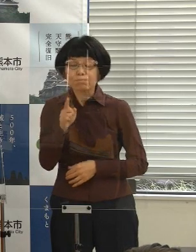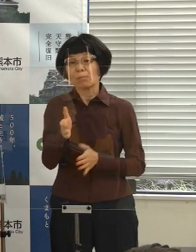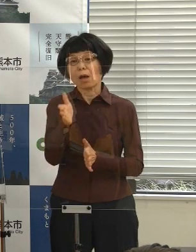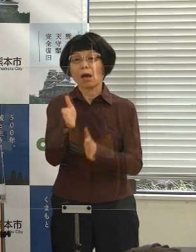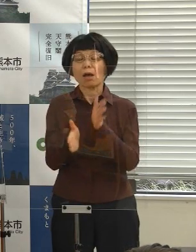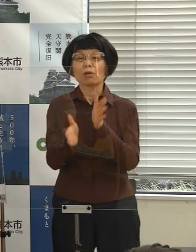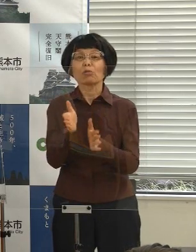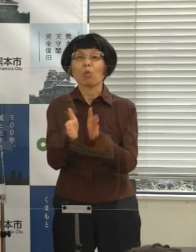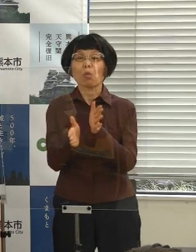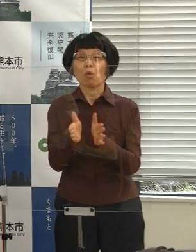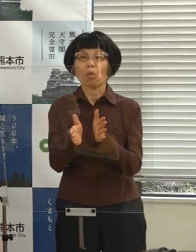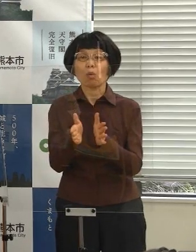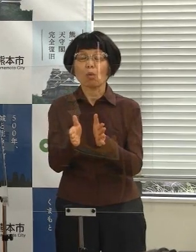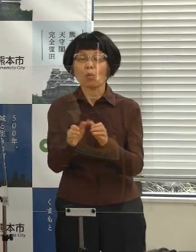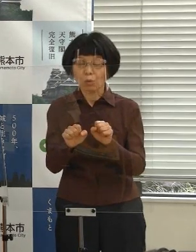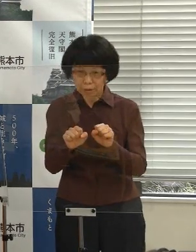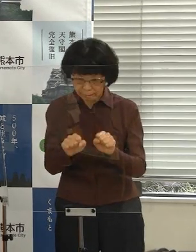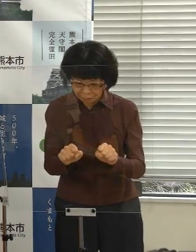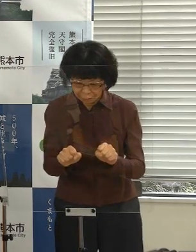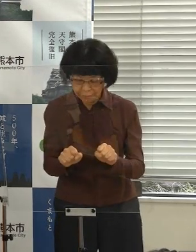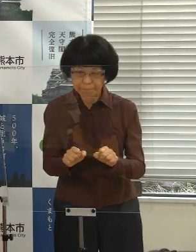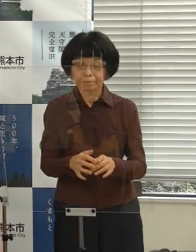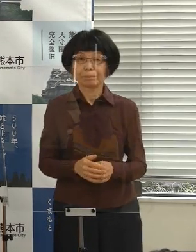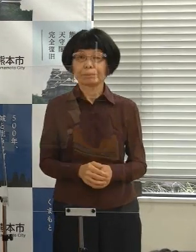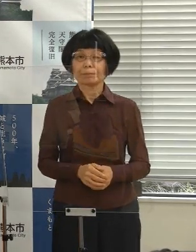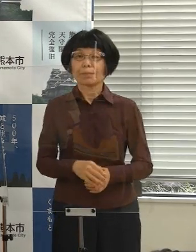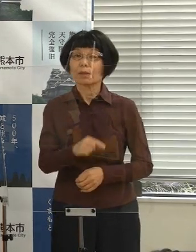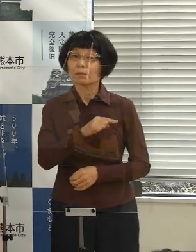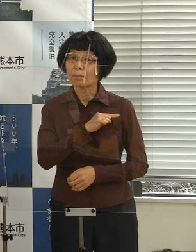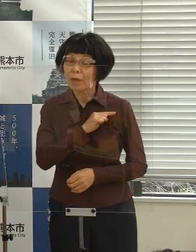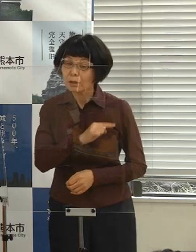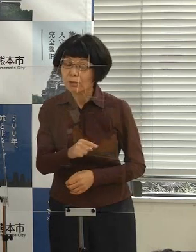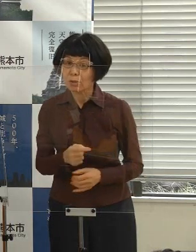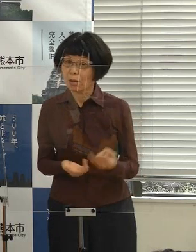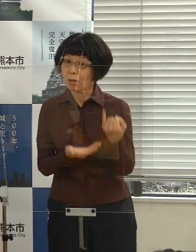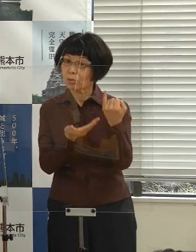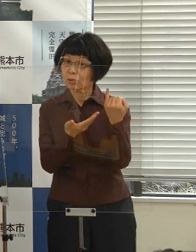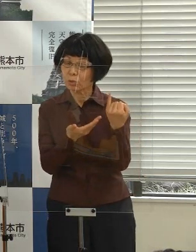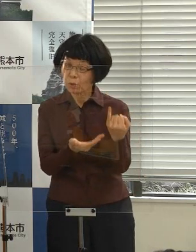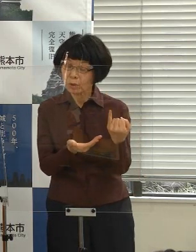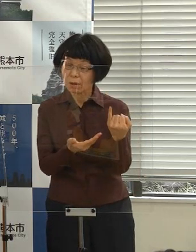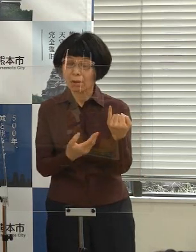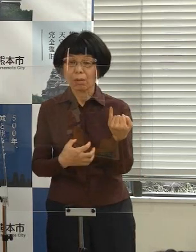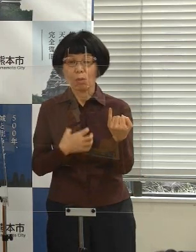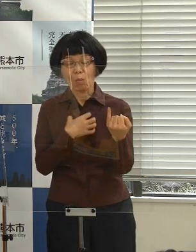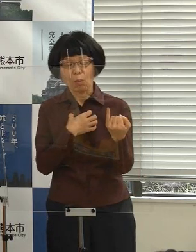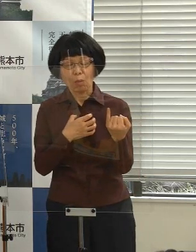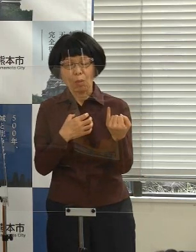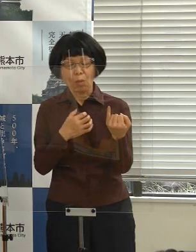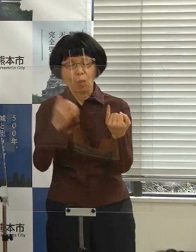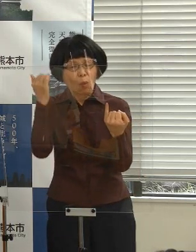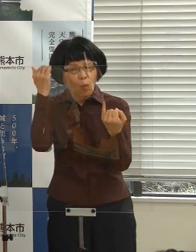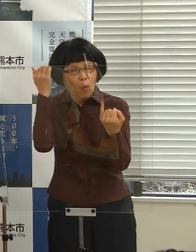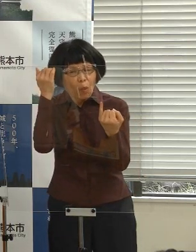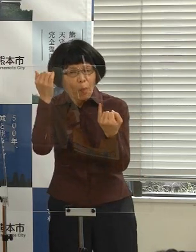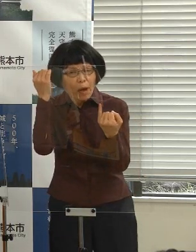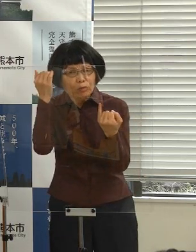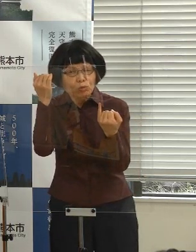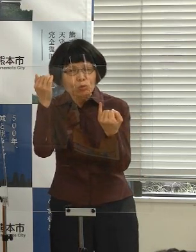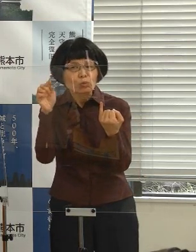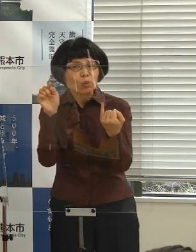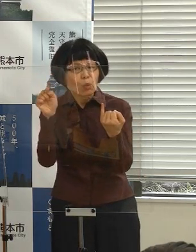行うということでありますので、まずは女性から困っておられるその事情をですね、聞かせていただいた上でない